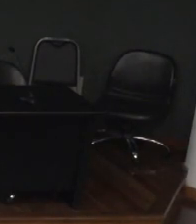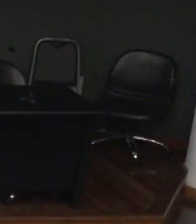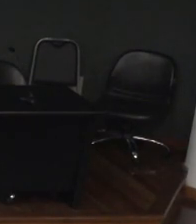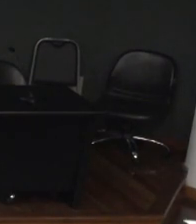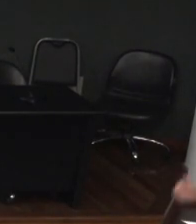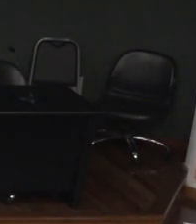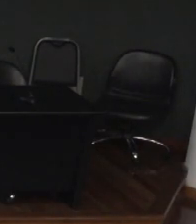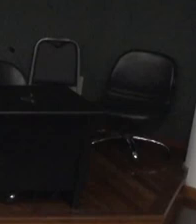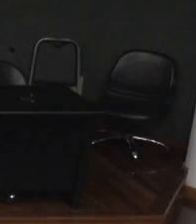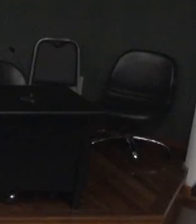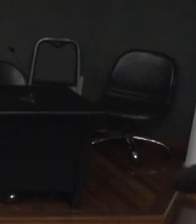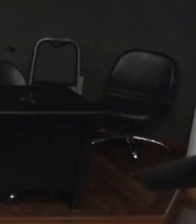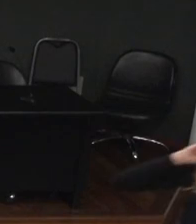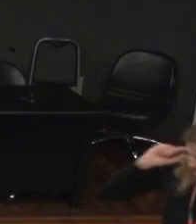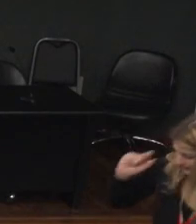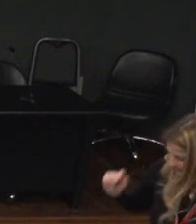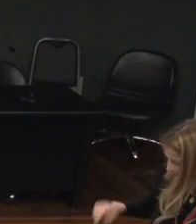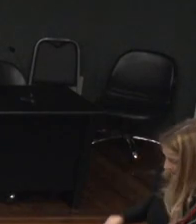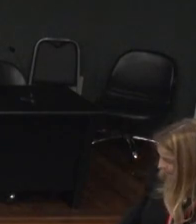Todo mundo já tem a folha?